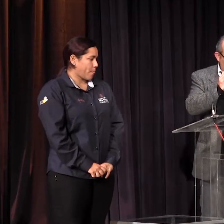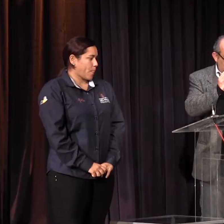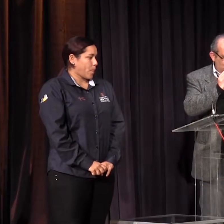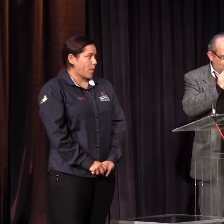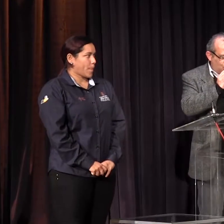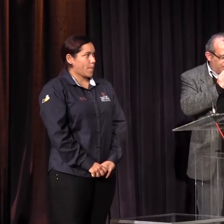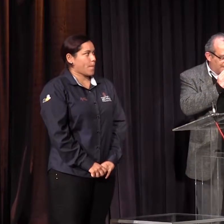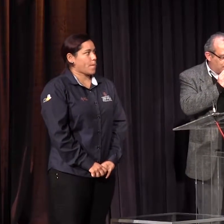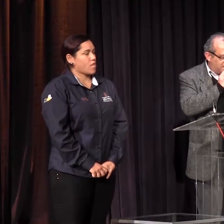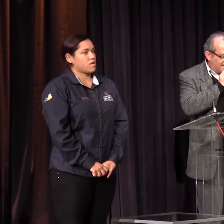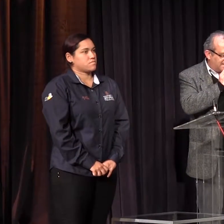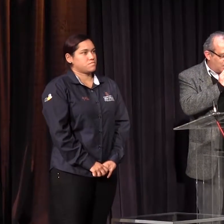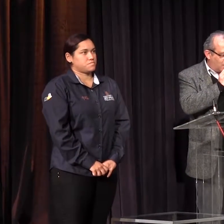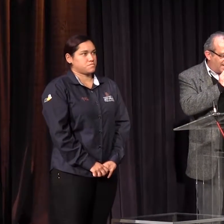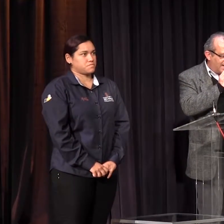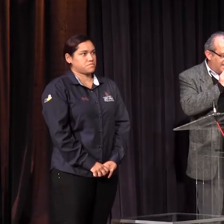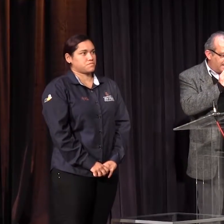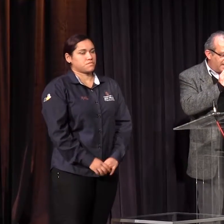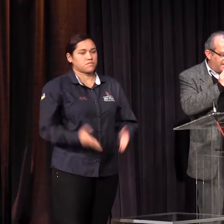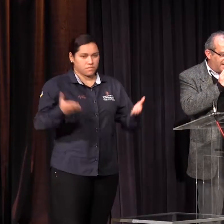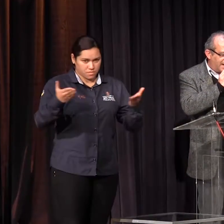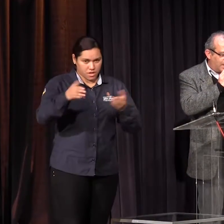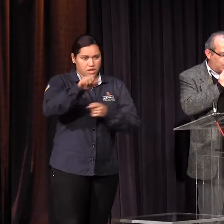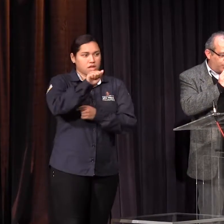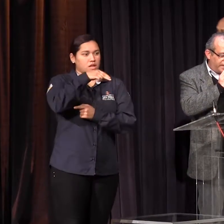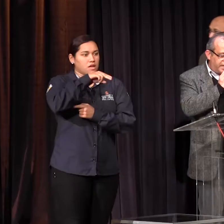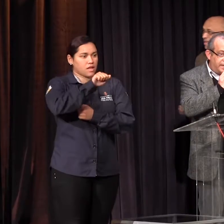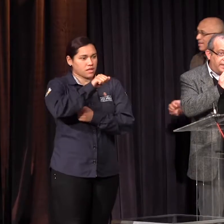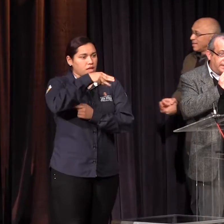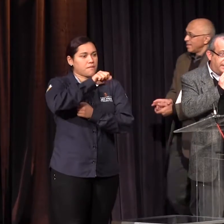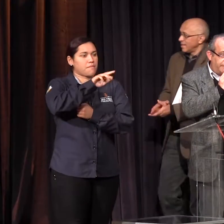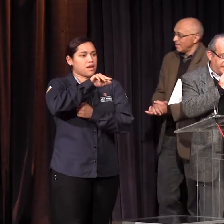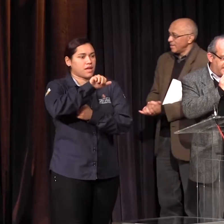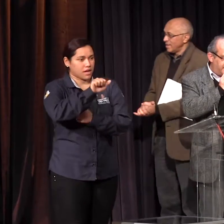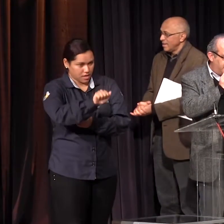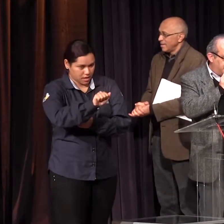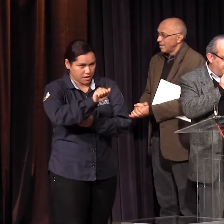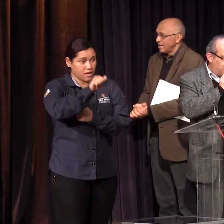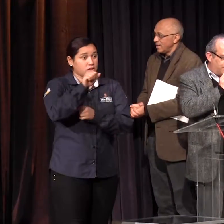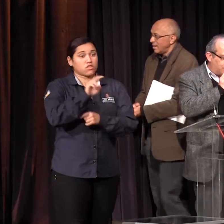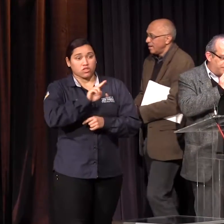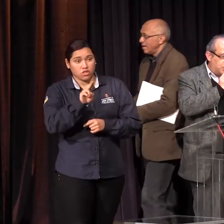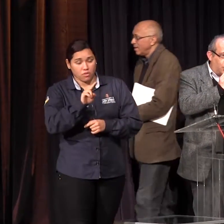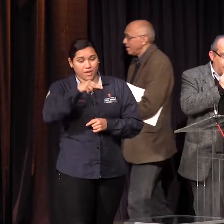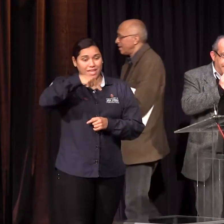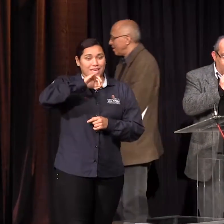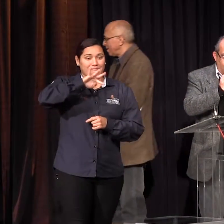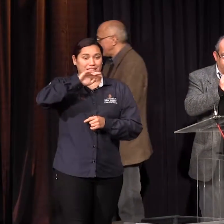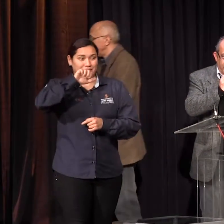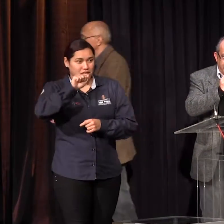e convidamos a senhora ana maria araújo freire nita freire viúva do professor